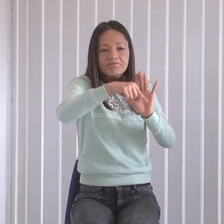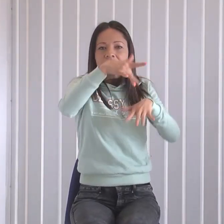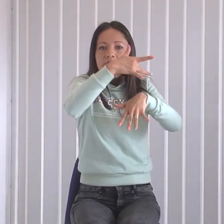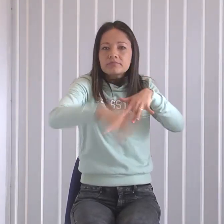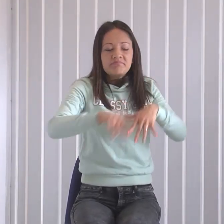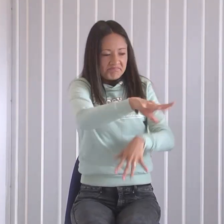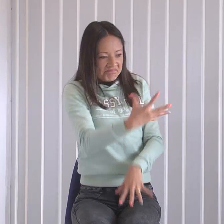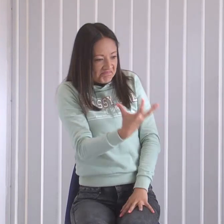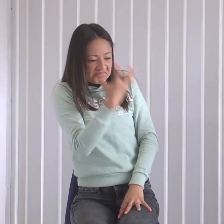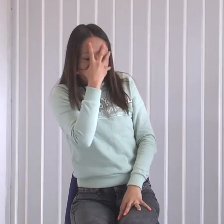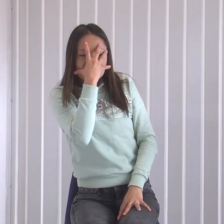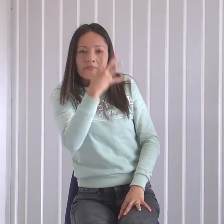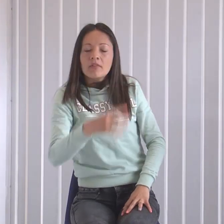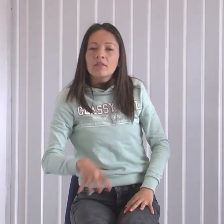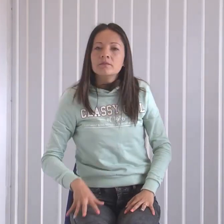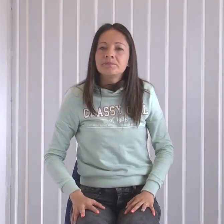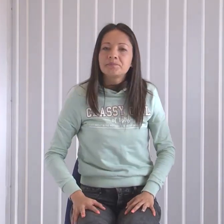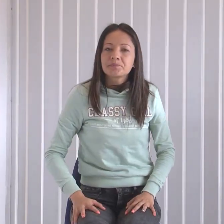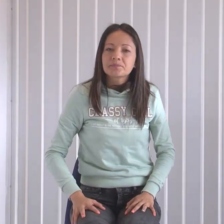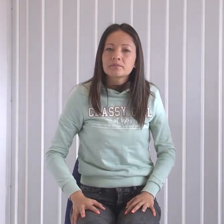su vergüenza.